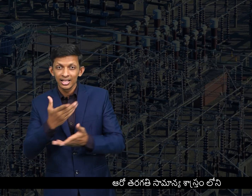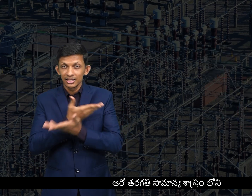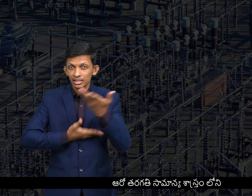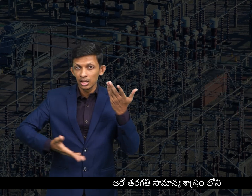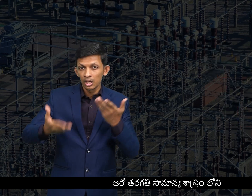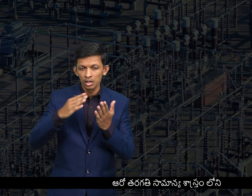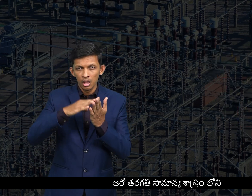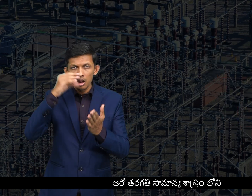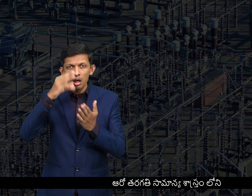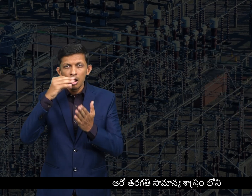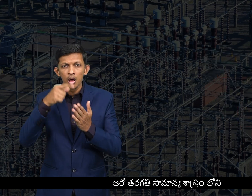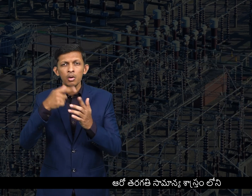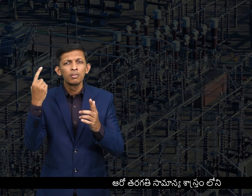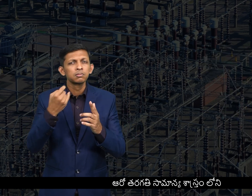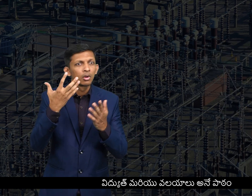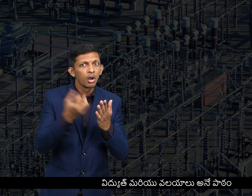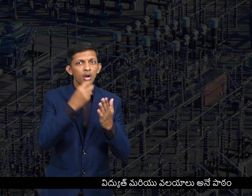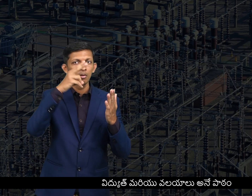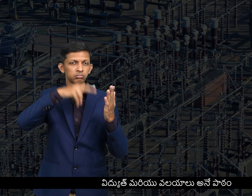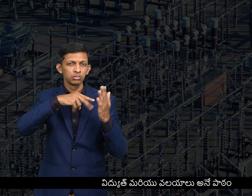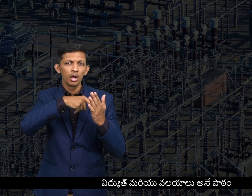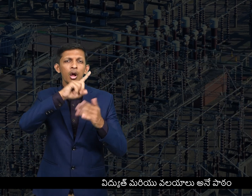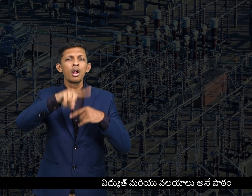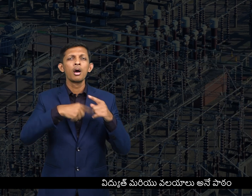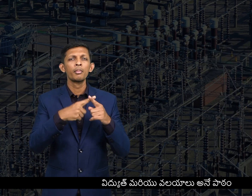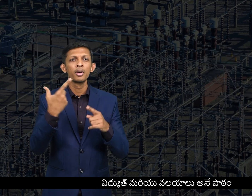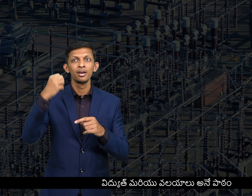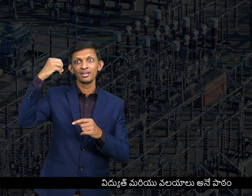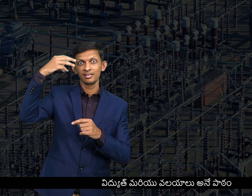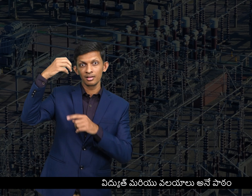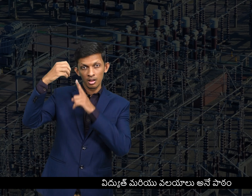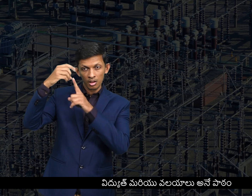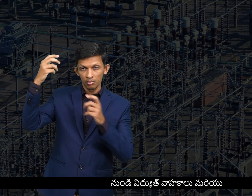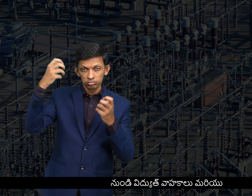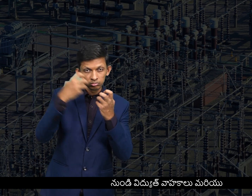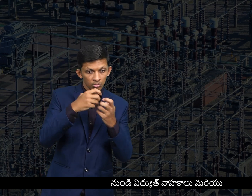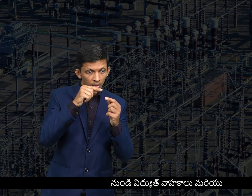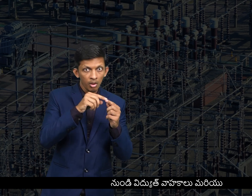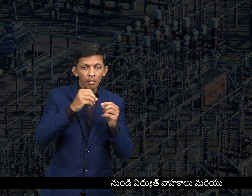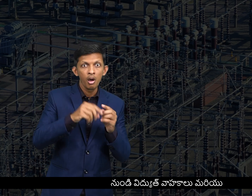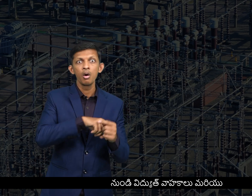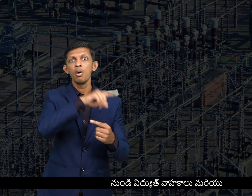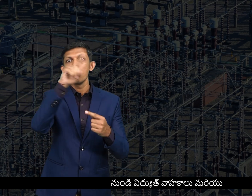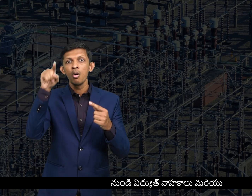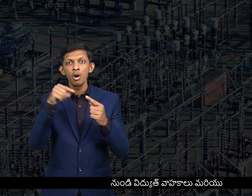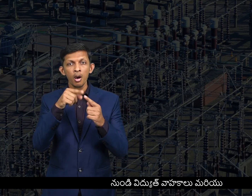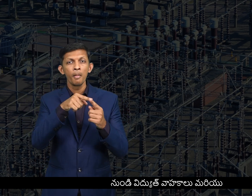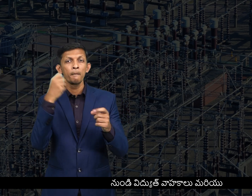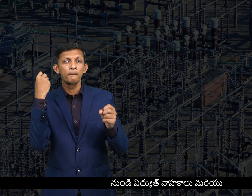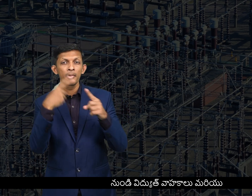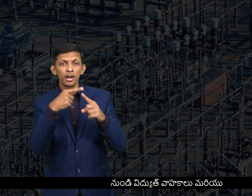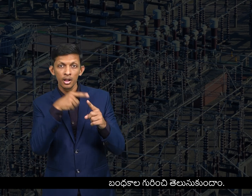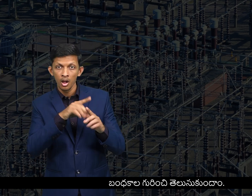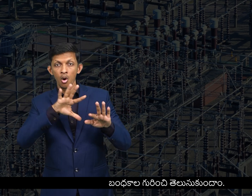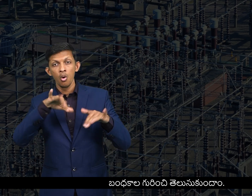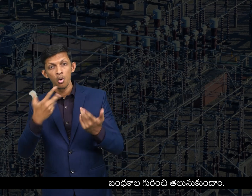6వ తరగతి సామాన్య శాస్త్రంలోని విద్యుత్ మరియు వలయాలు అనే పాఠం నుండి విద్యుత్ వాహకాలు